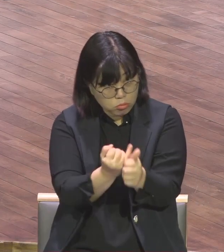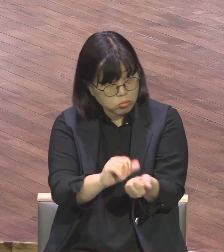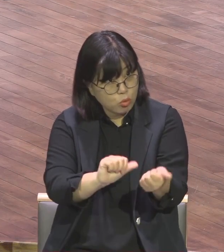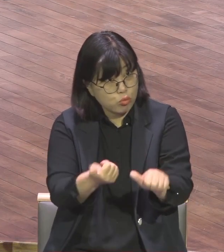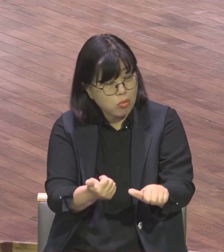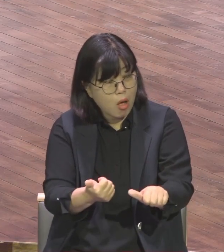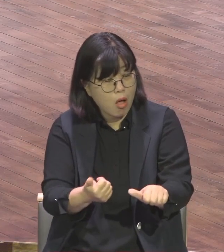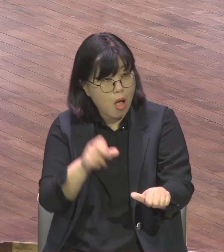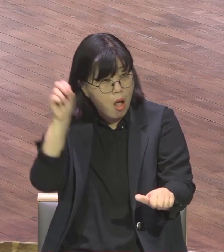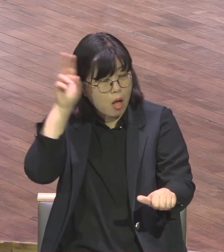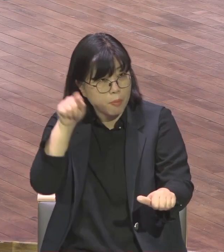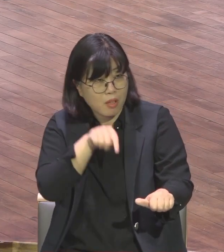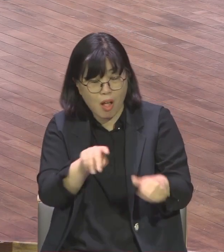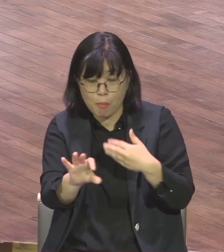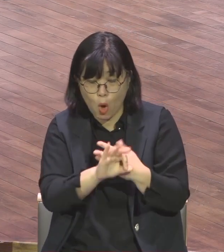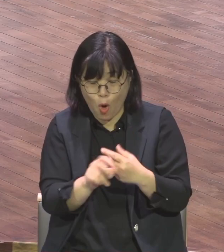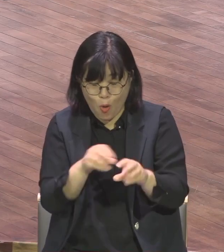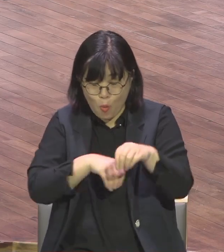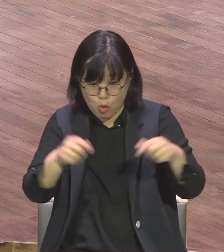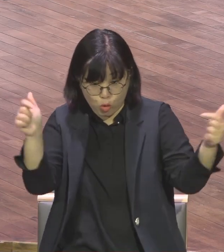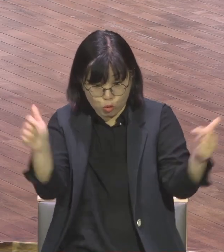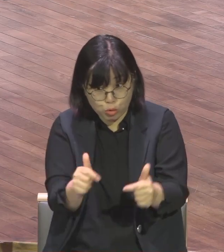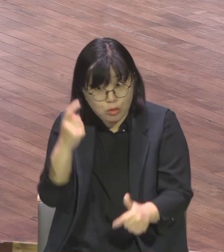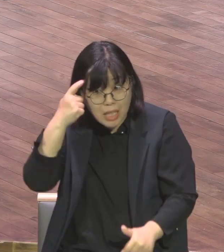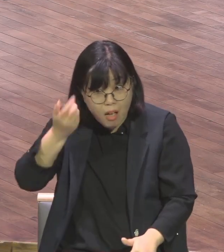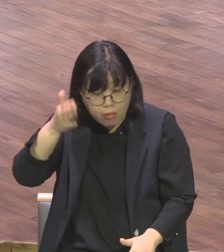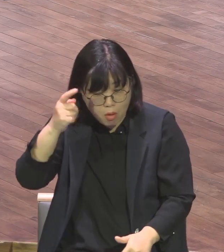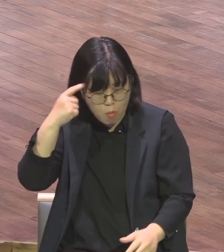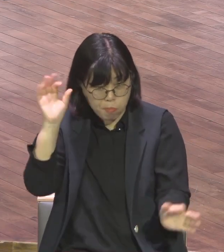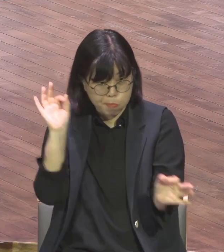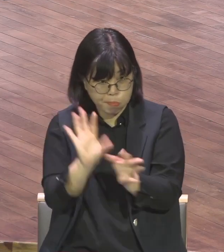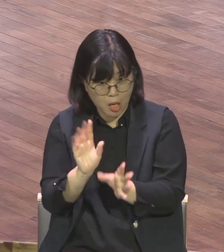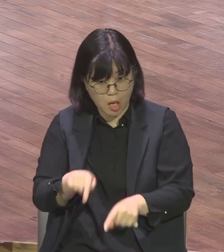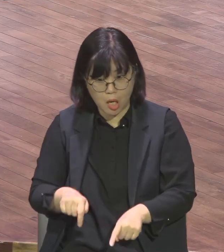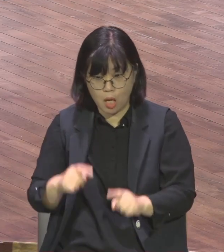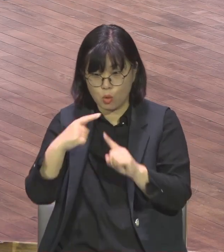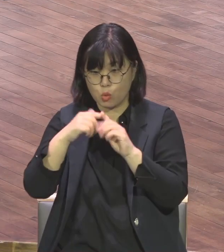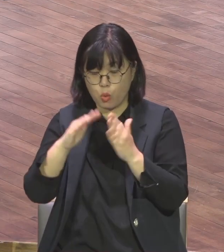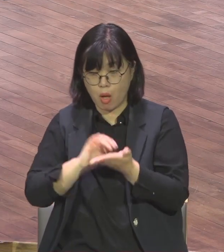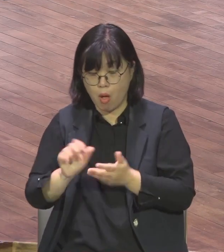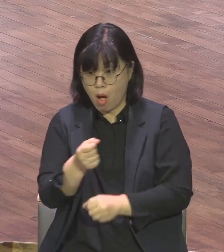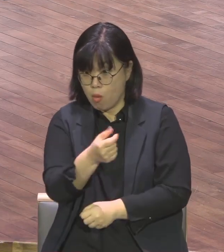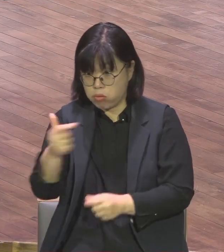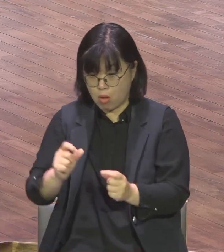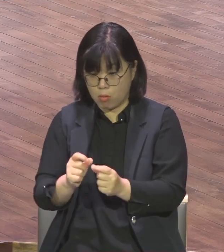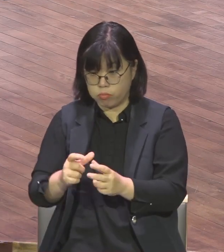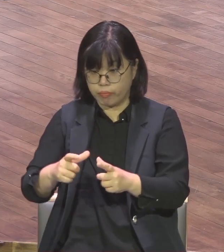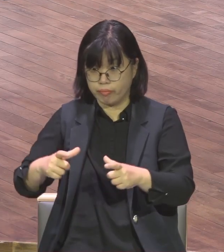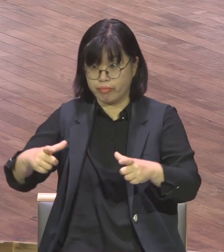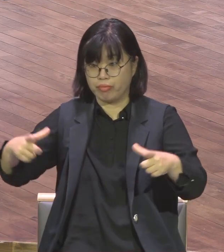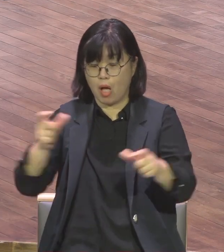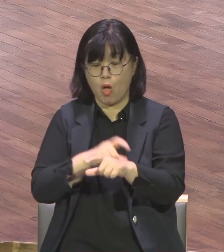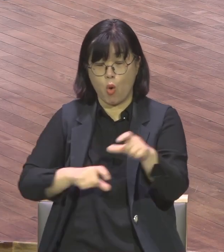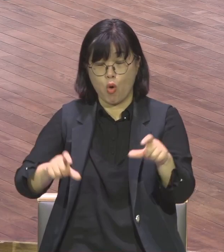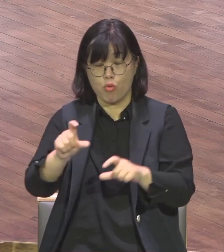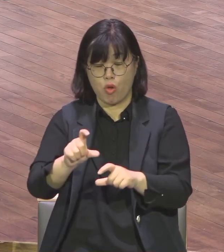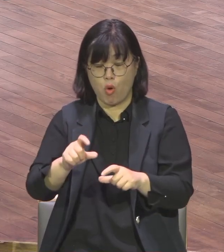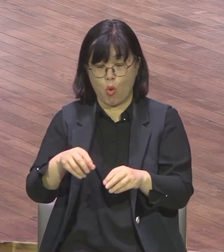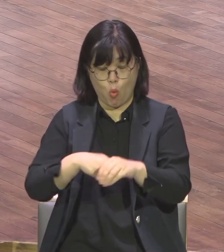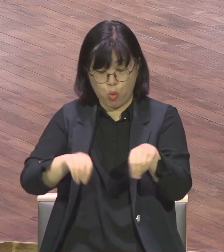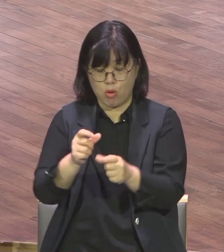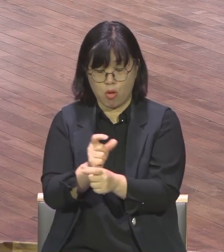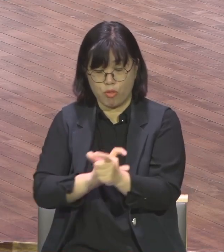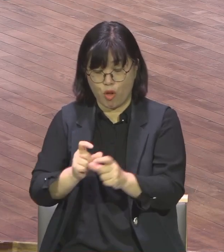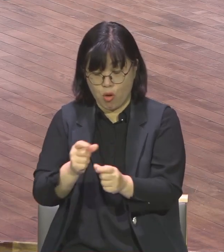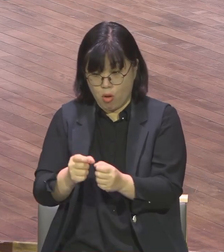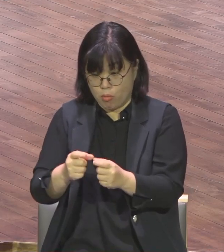사도들을 통해서 많은 표적과 기사 일어나고 믿는 사람이 다 같이 모였다. 솔로몬 행각에 모였다. 솔로몬